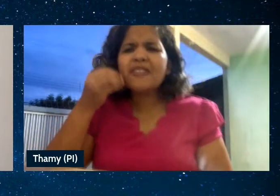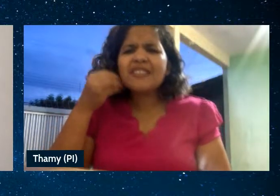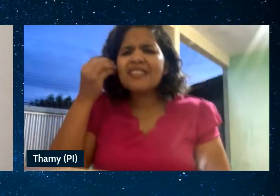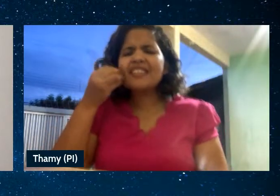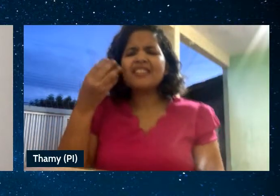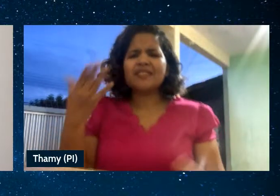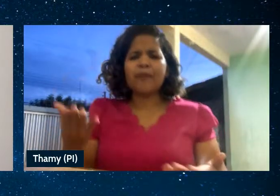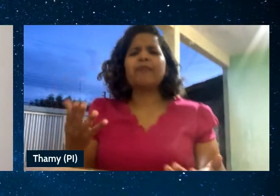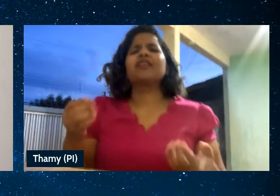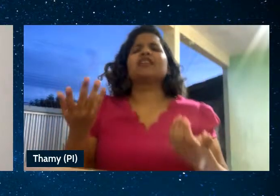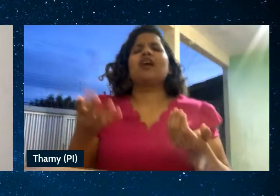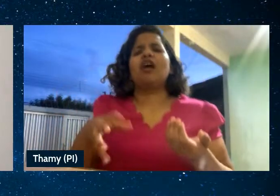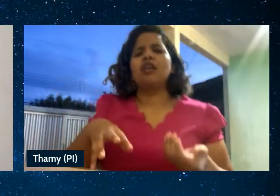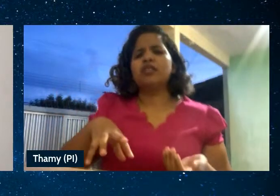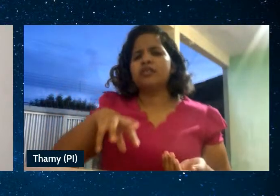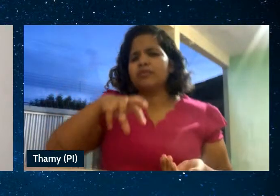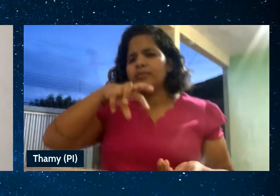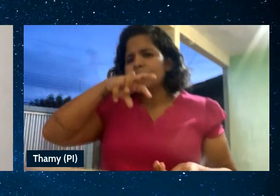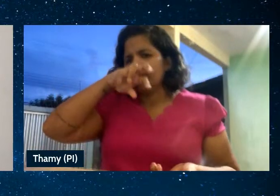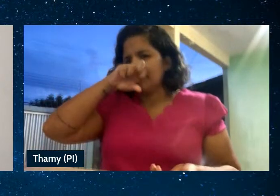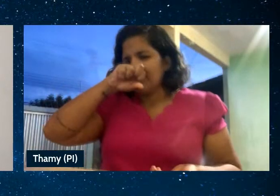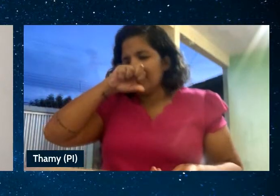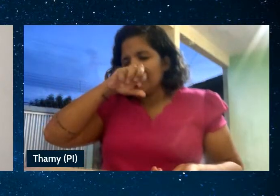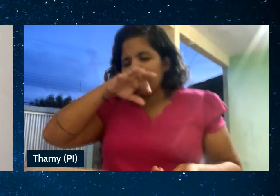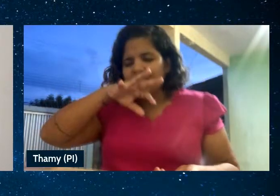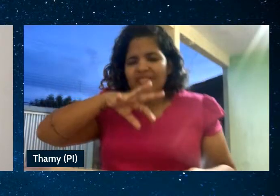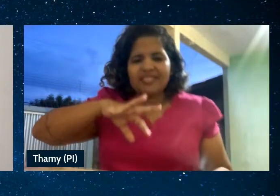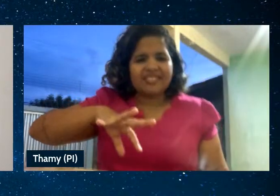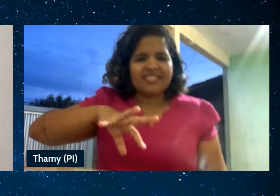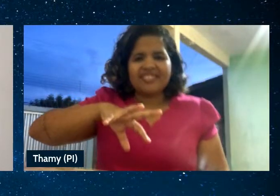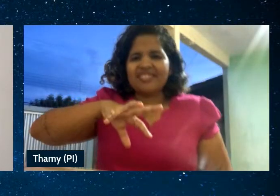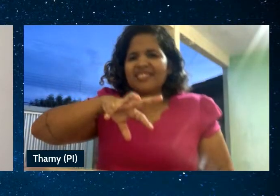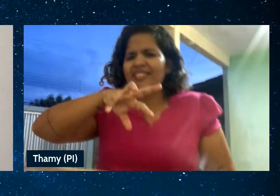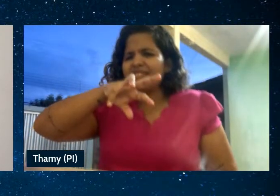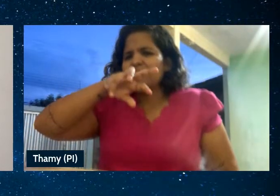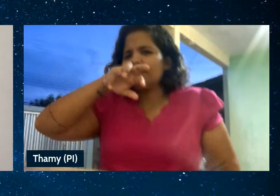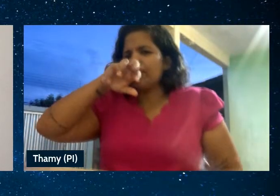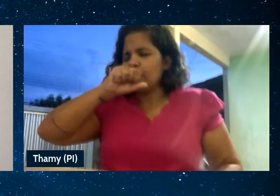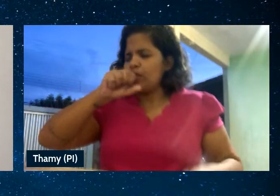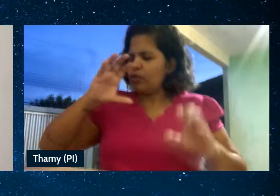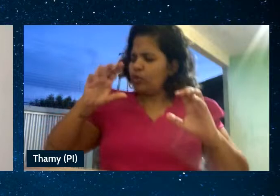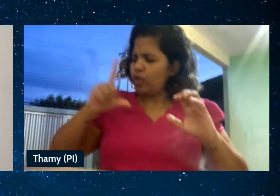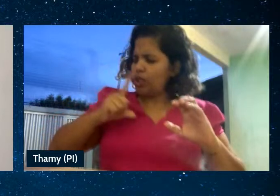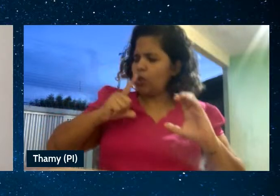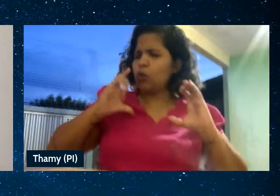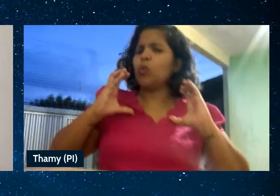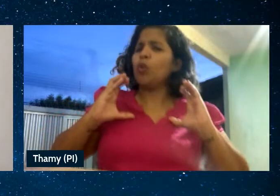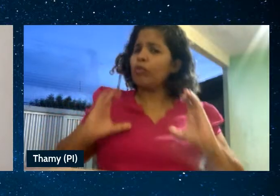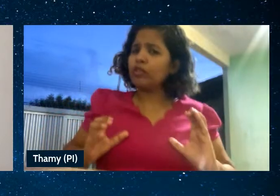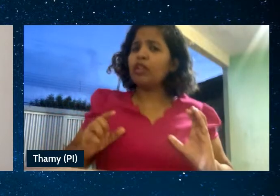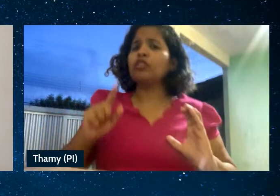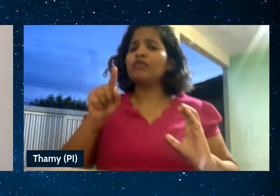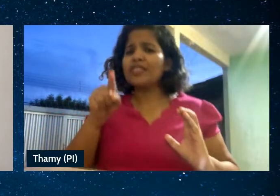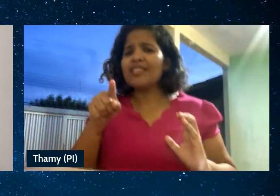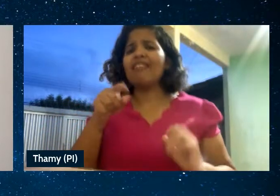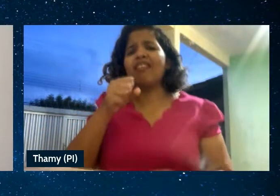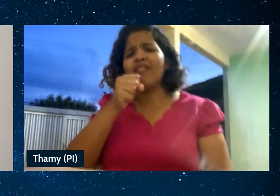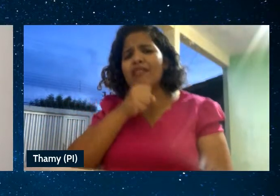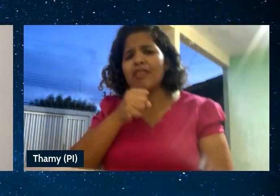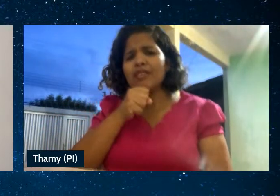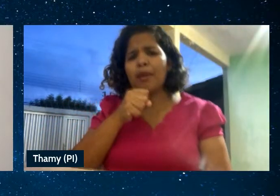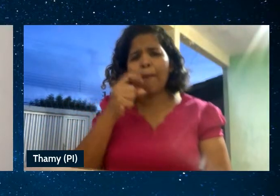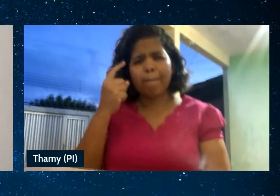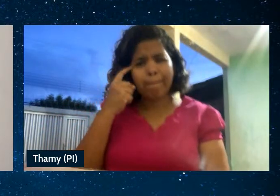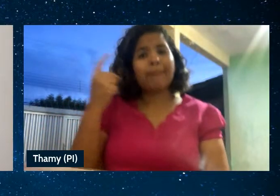respirando e agindo estás envelhecendo pensa nisso